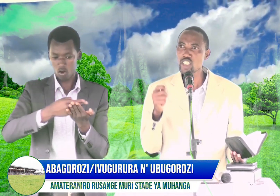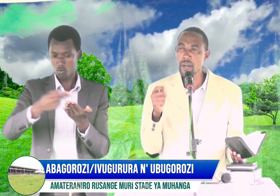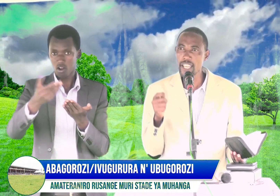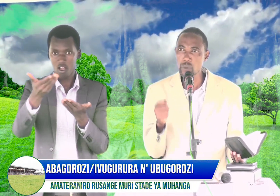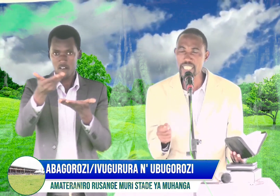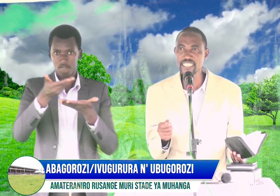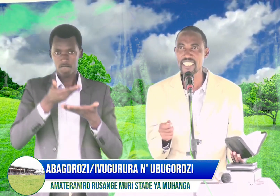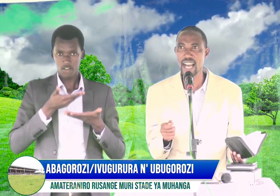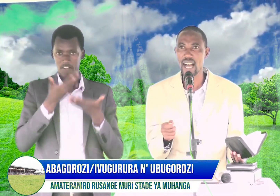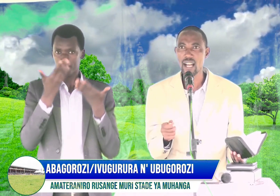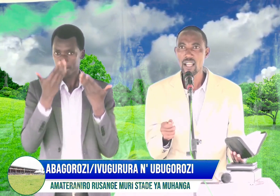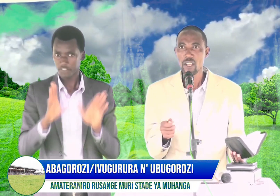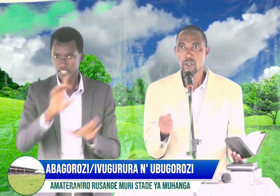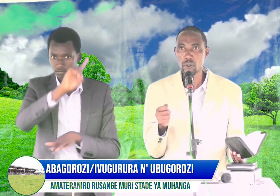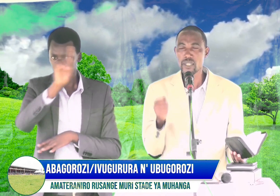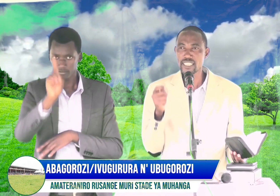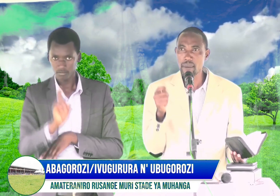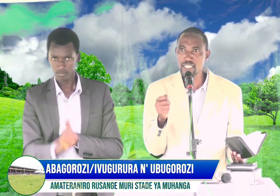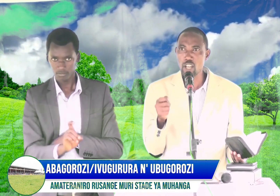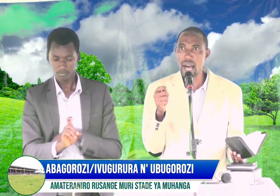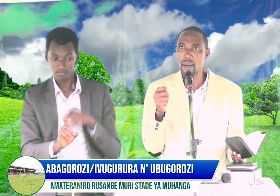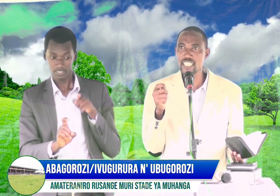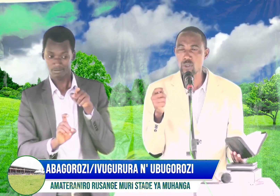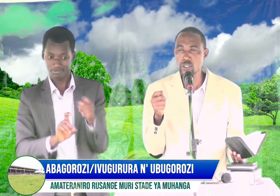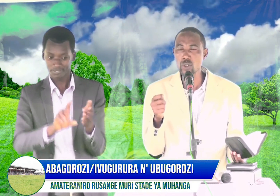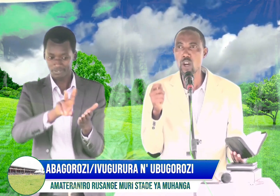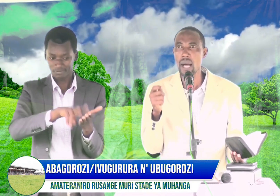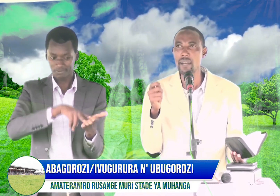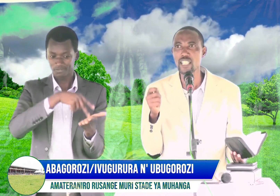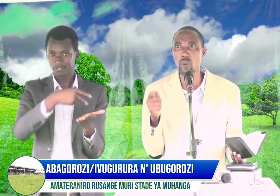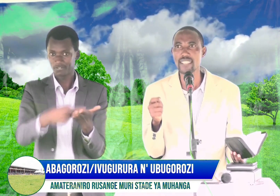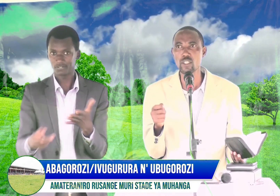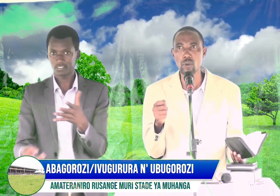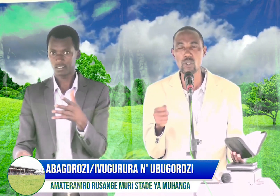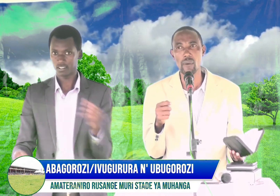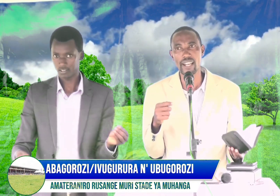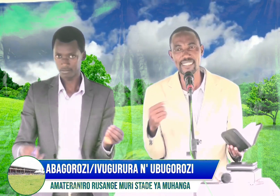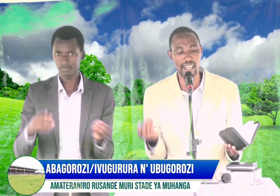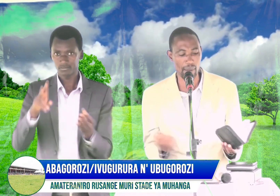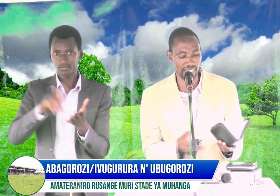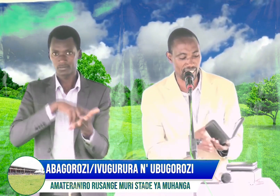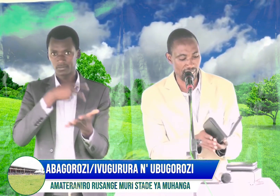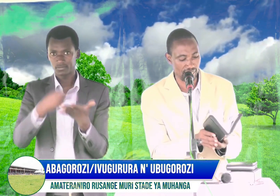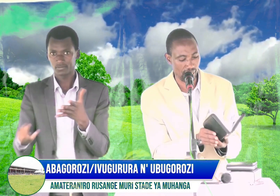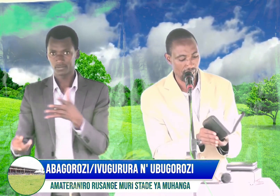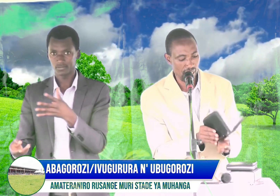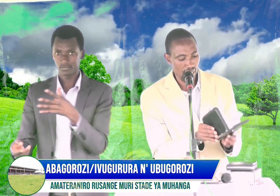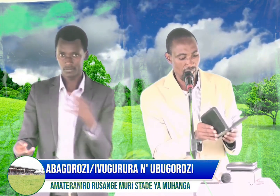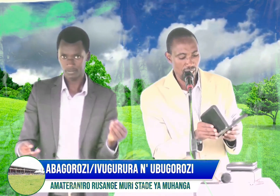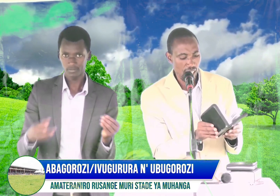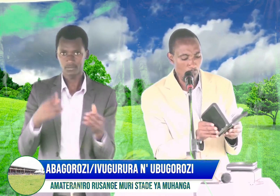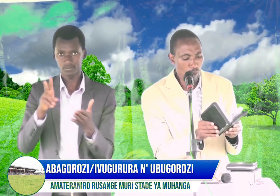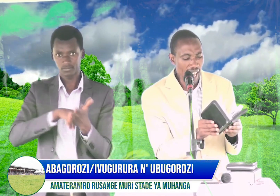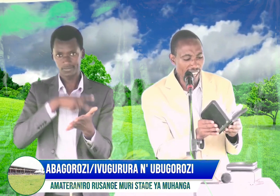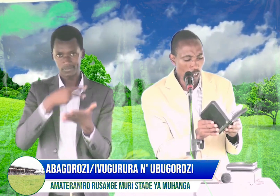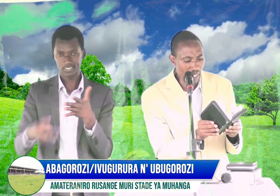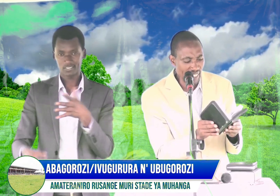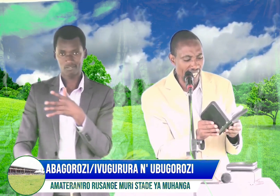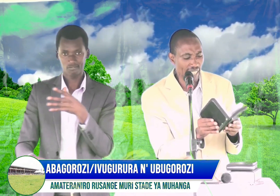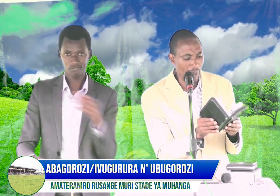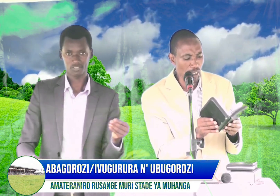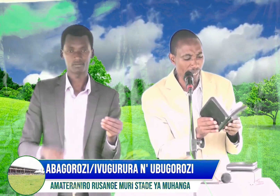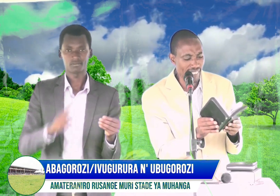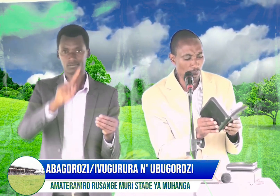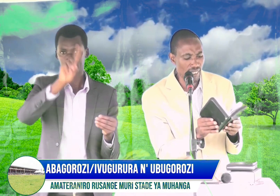Ntabwo bashoboye kwinjira, kuko ikibazo babajijwe cy'uko bamaze kwakira umwuka wera cyarabatsinze. Hepfo